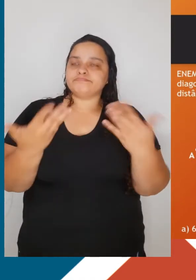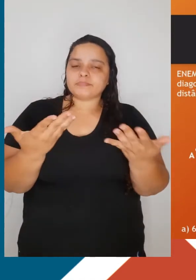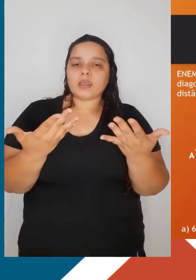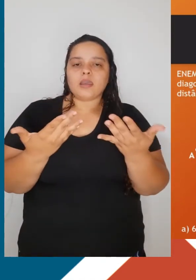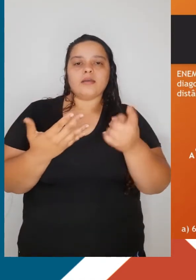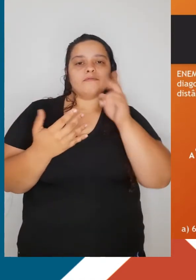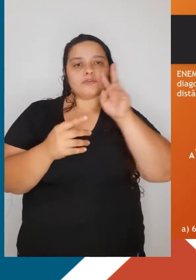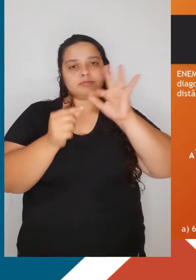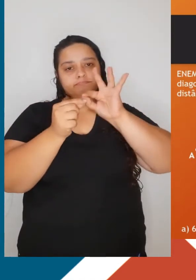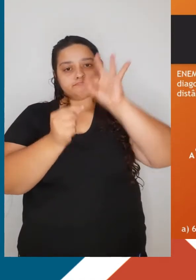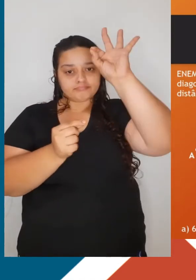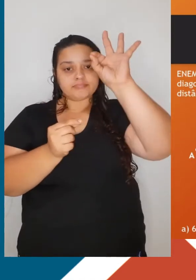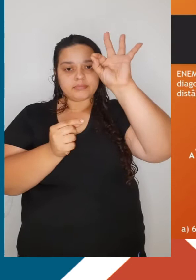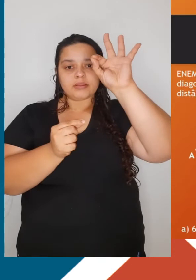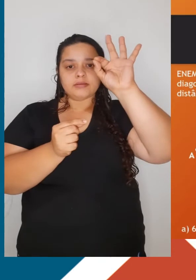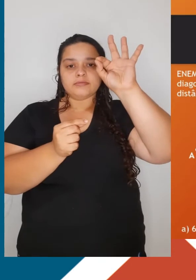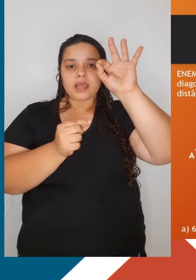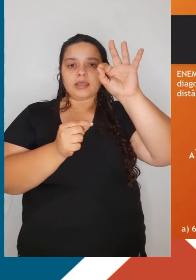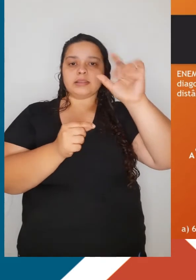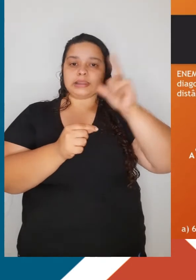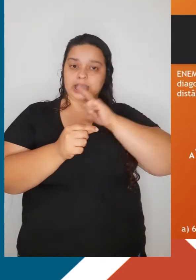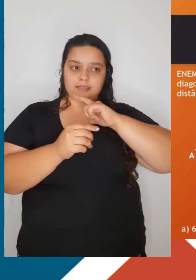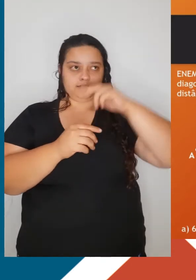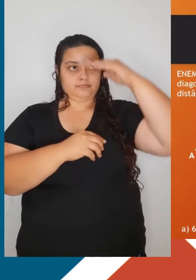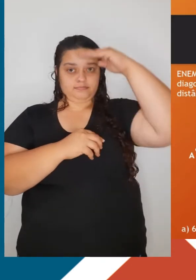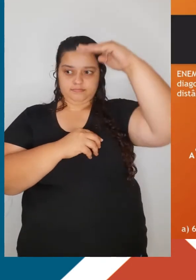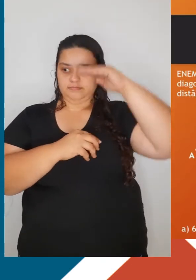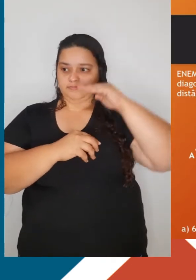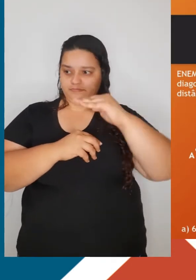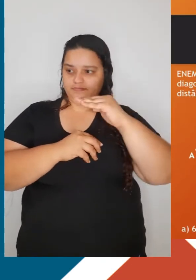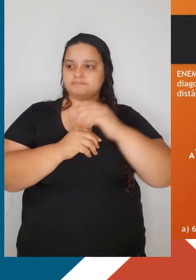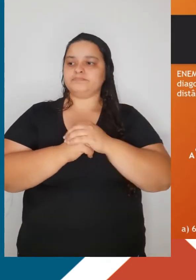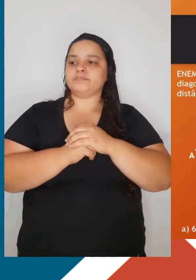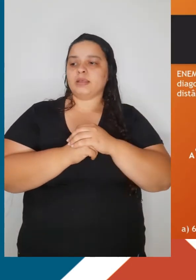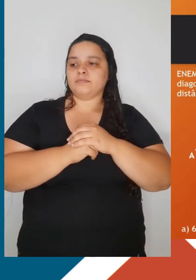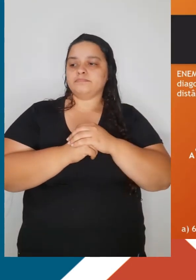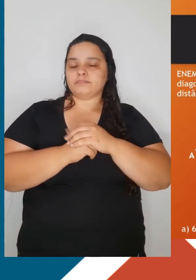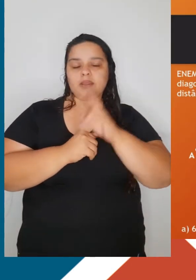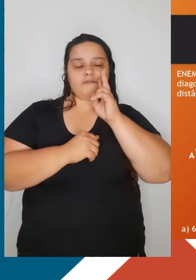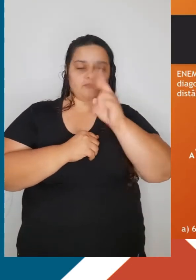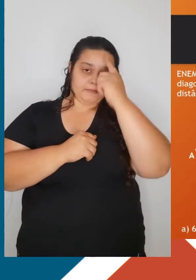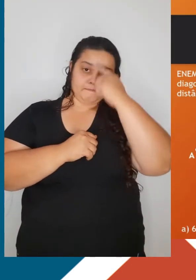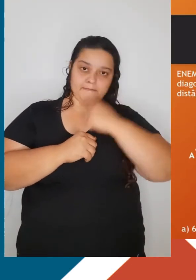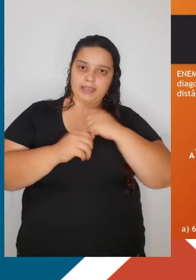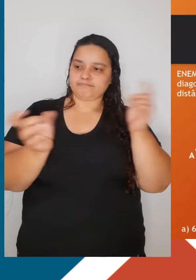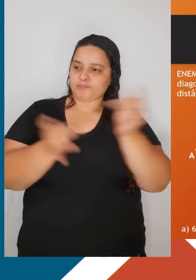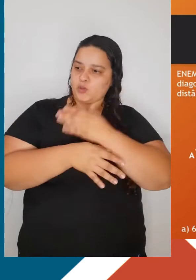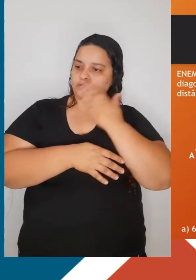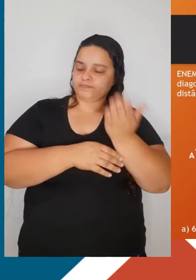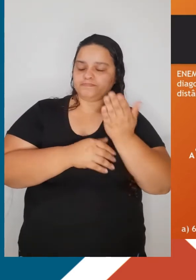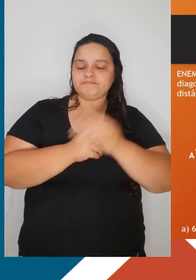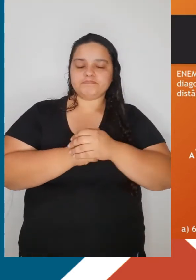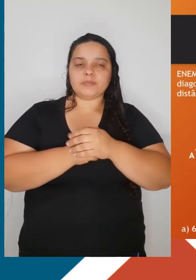ou seja, a distância será dada pela perpendicular da diagonal AD até o ponto B, conforme vocês podem ver na